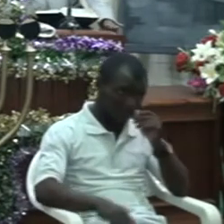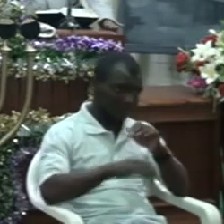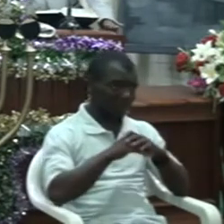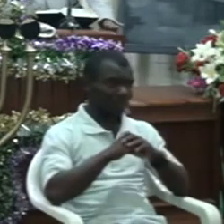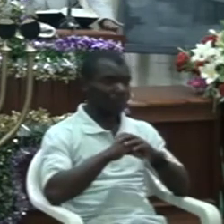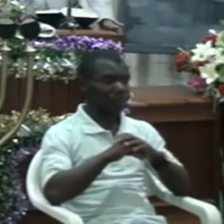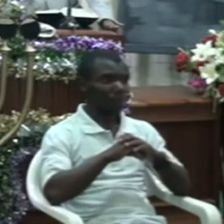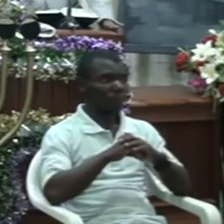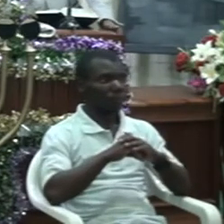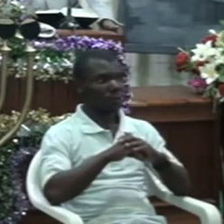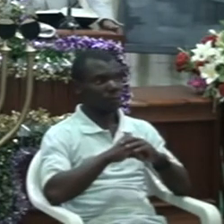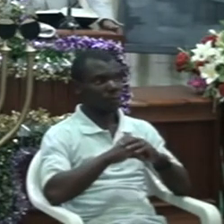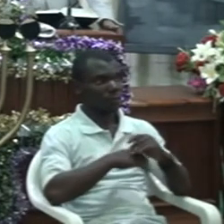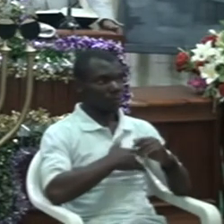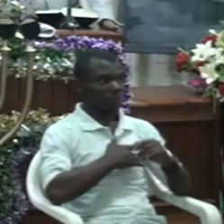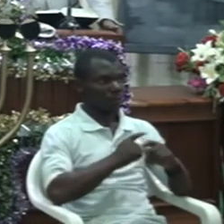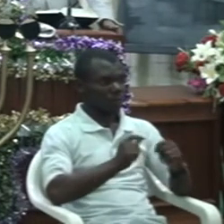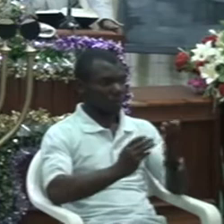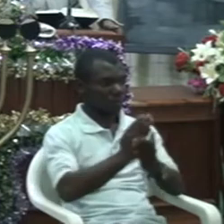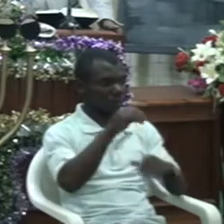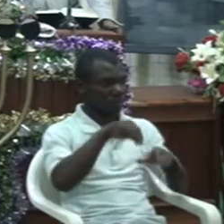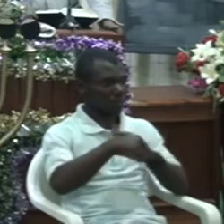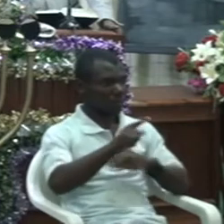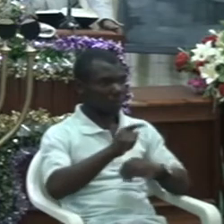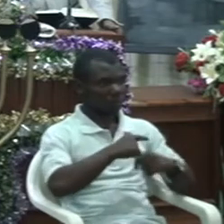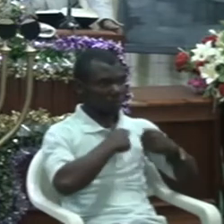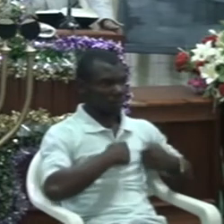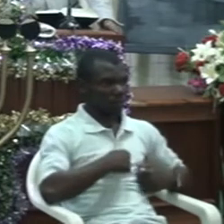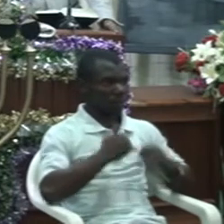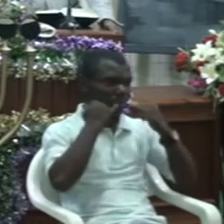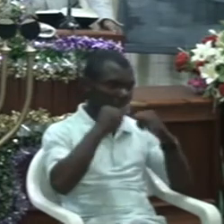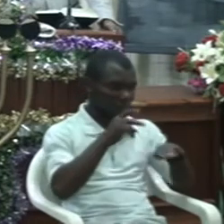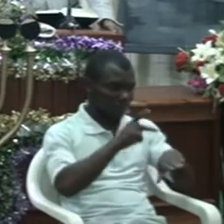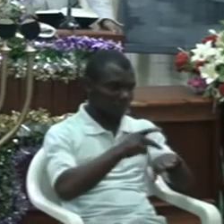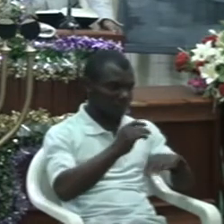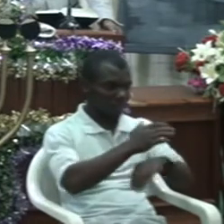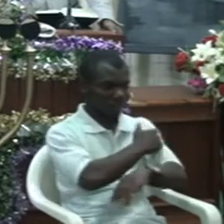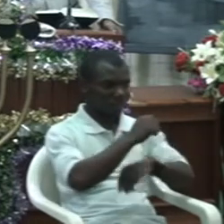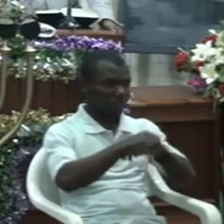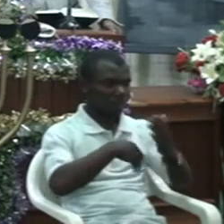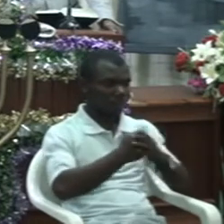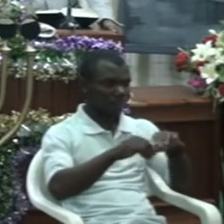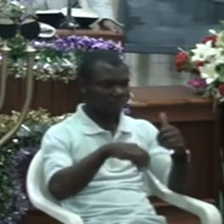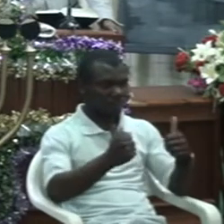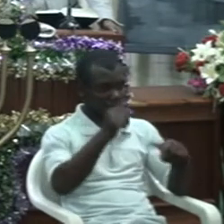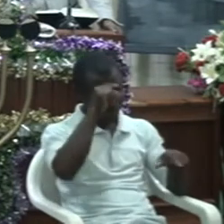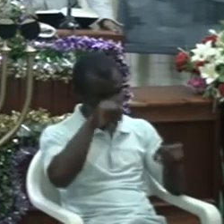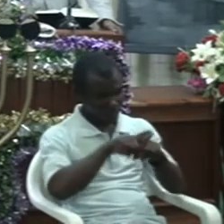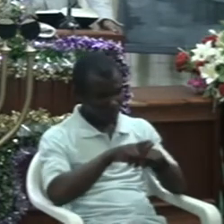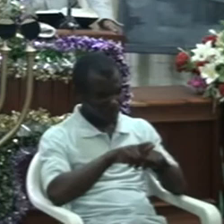Et kachuma katika mioyo yao wakamwambia Petro na mitume wengine, ndugu zetu tutafanya